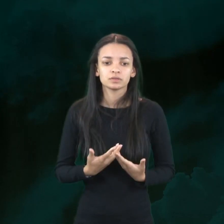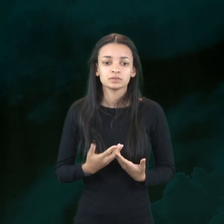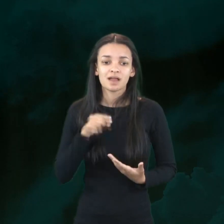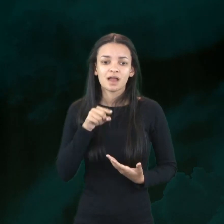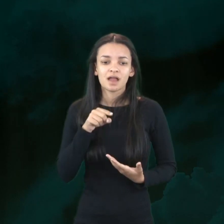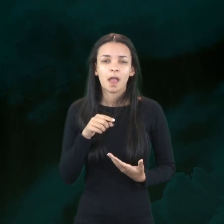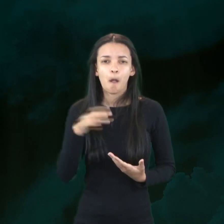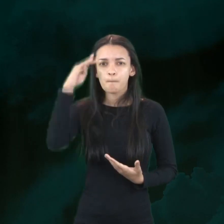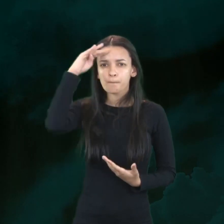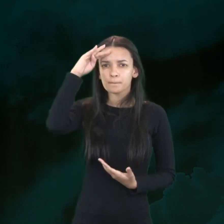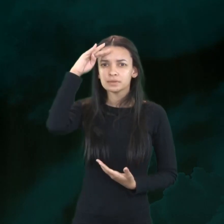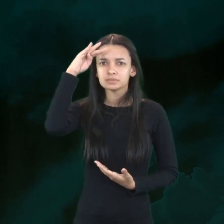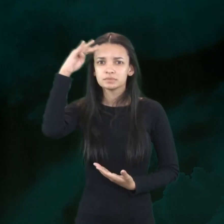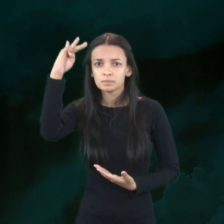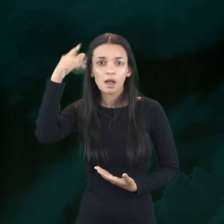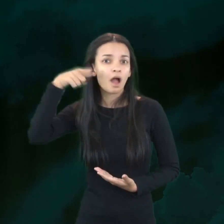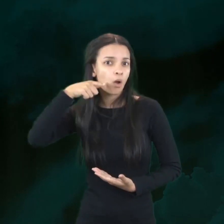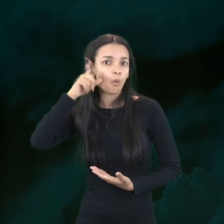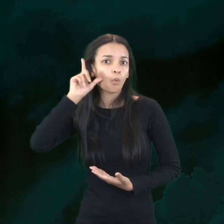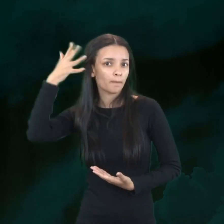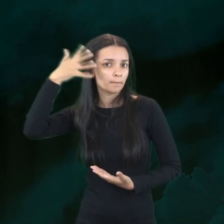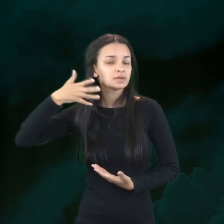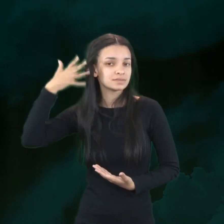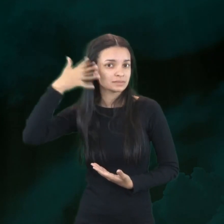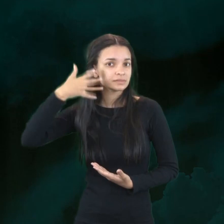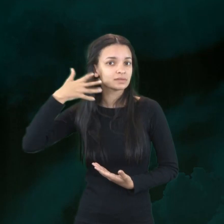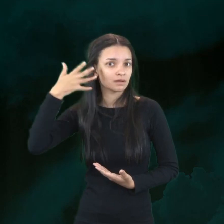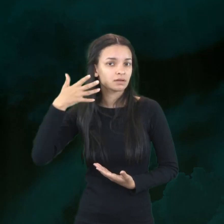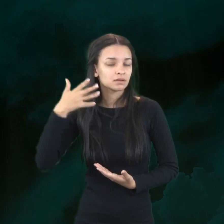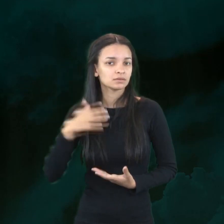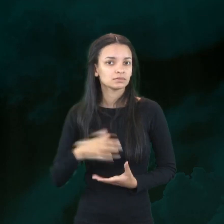matéria principal do irmão Ezra ontem à noite.